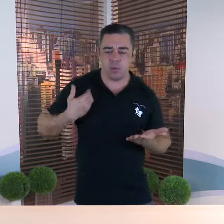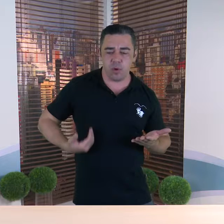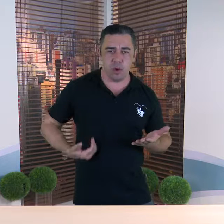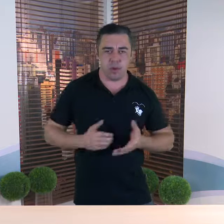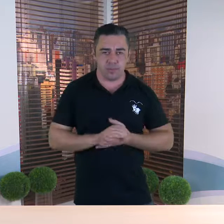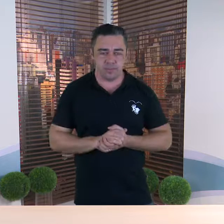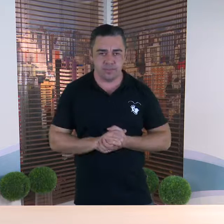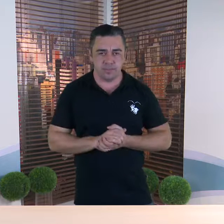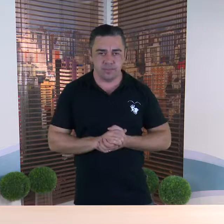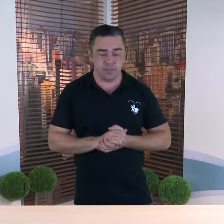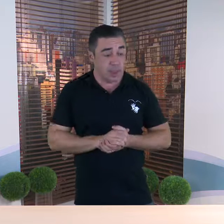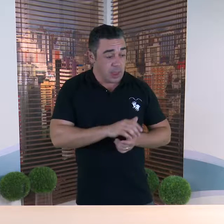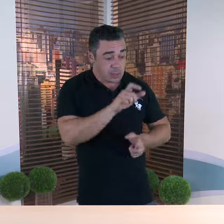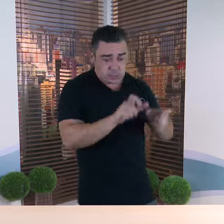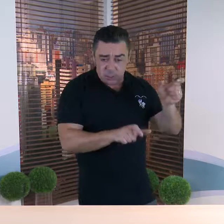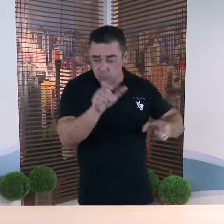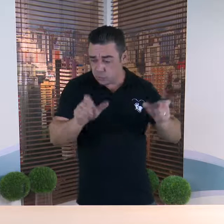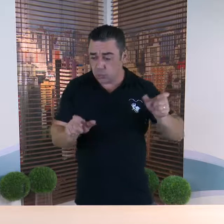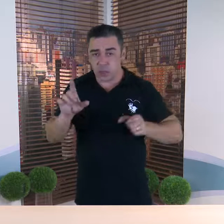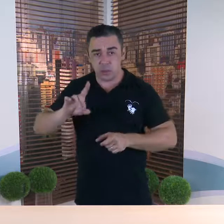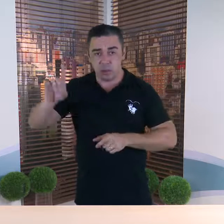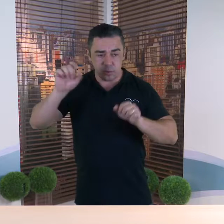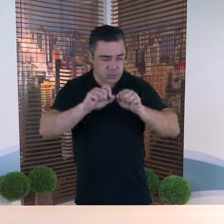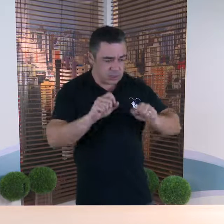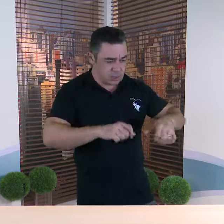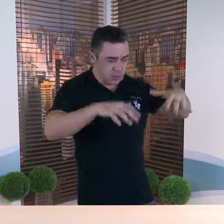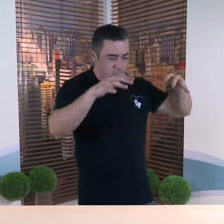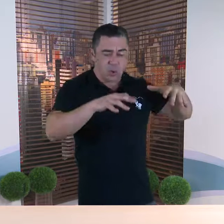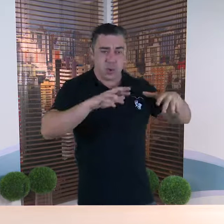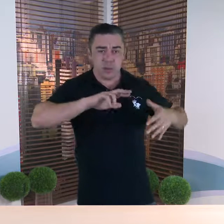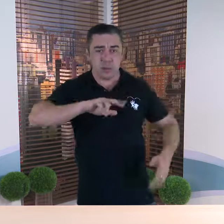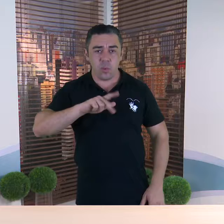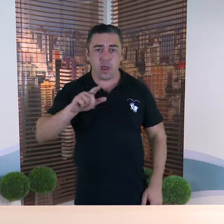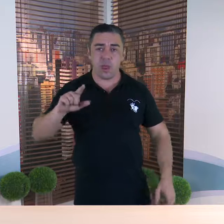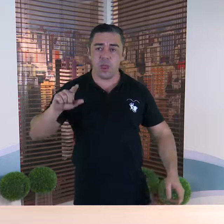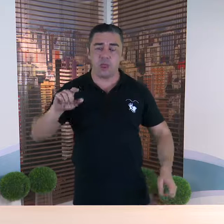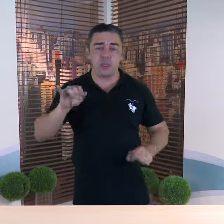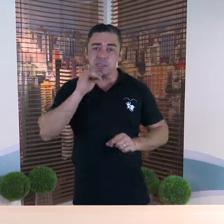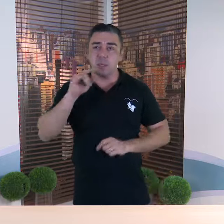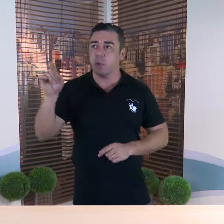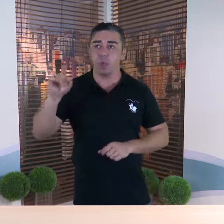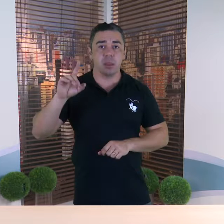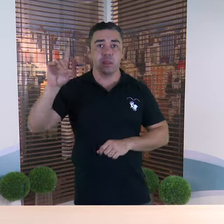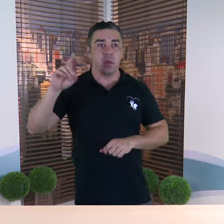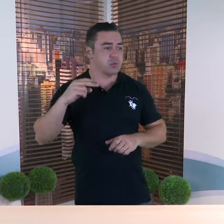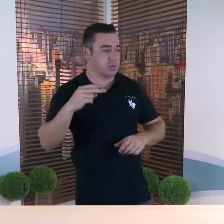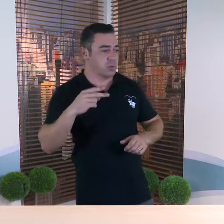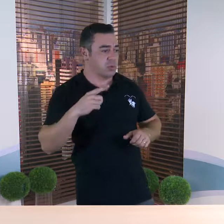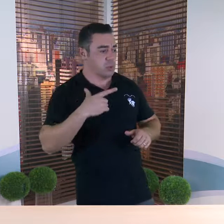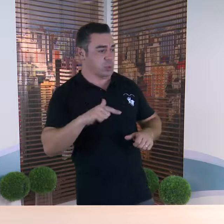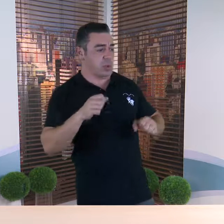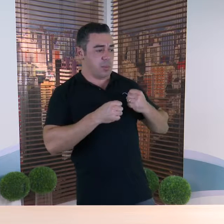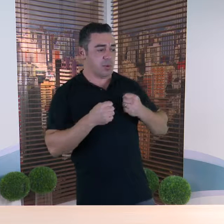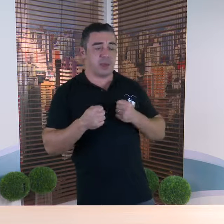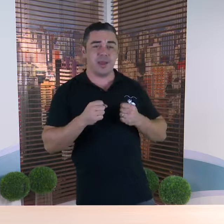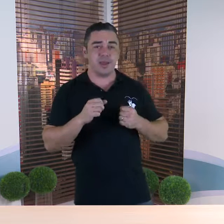criaturas errarem, contudo, não depõe contra a onipotência de Deus nem contra a sua